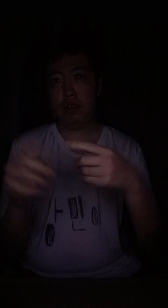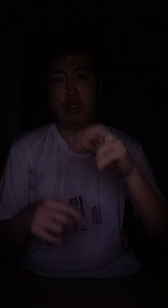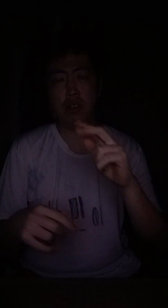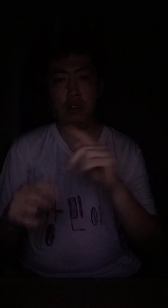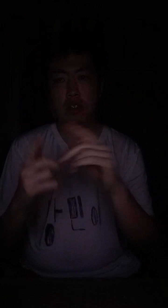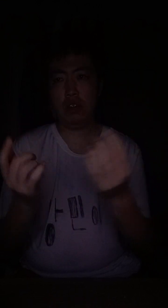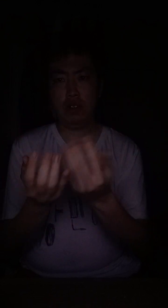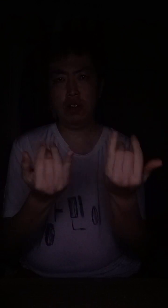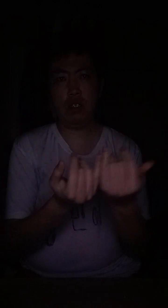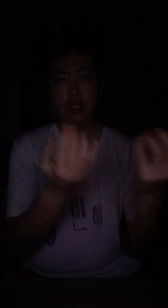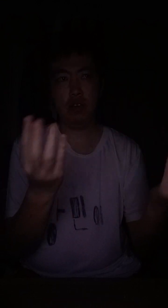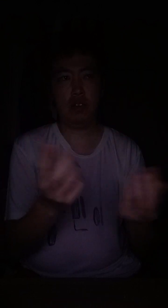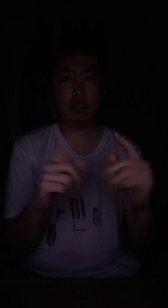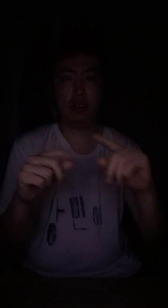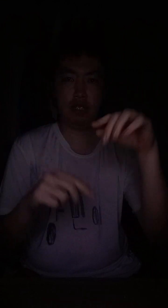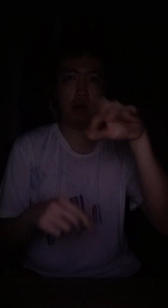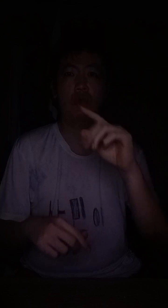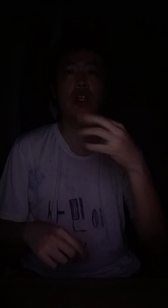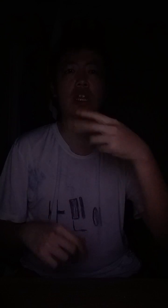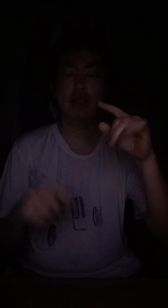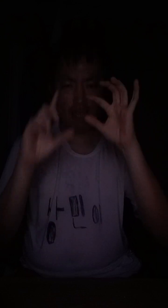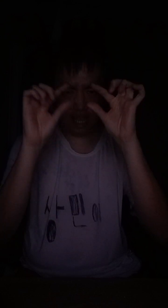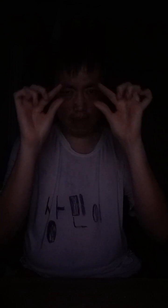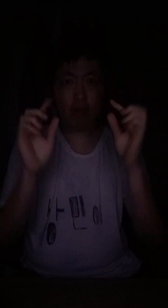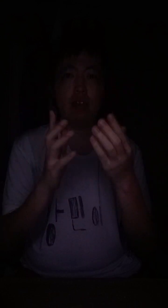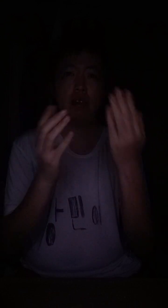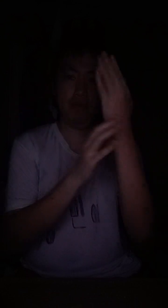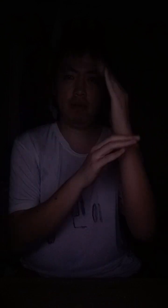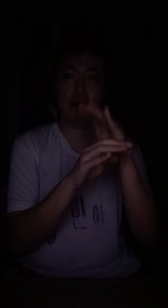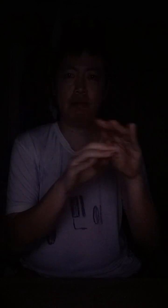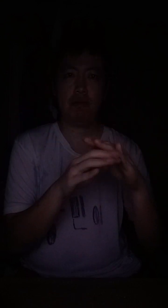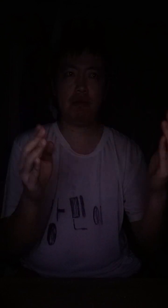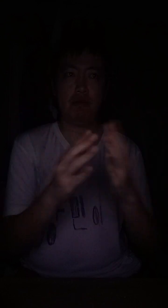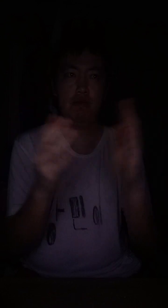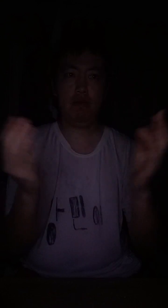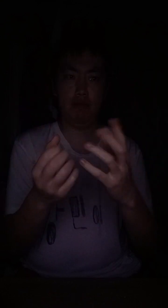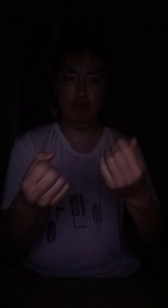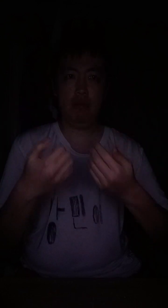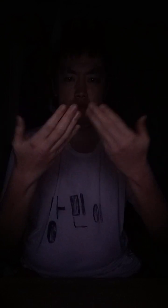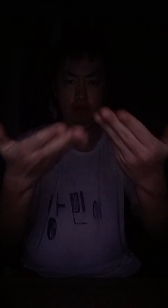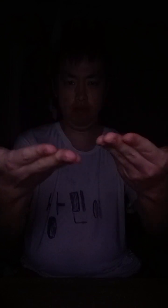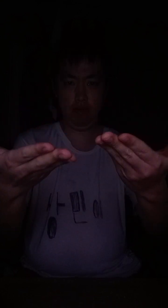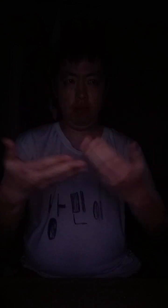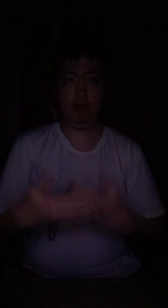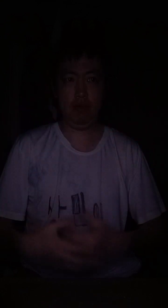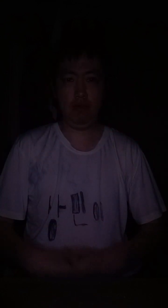처음으로 해수욕장과 대형 워터파크에 몰래카메라 탐지기가 배치됩니다. 송성준 기자입니다.